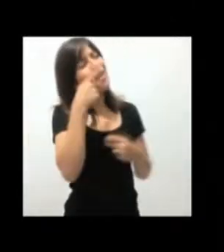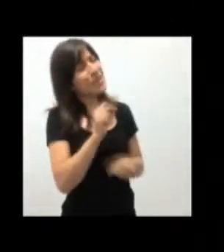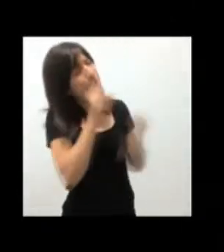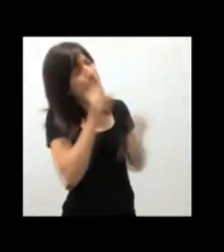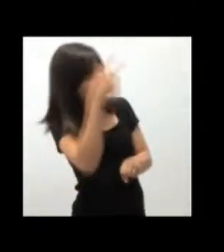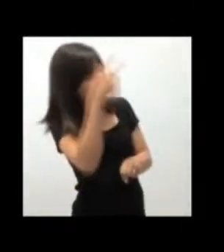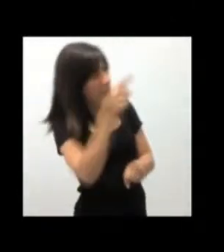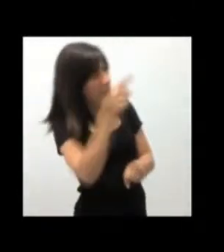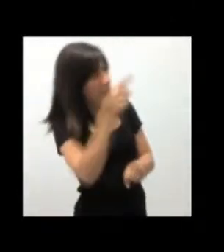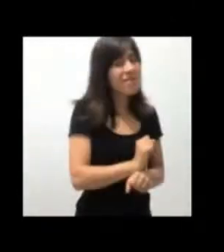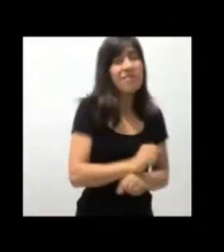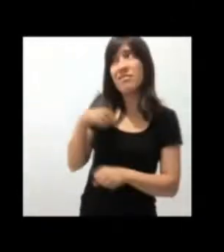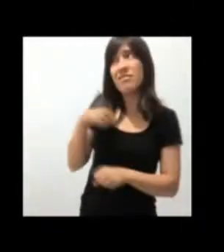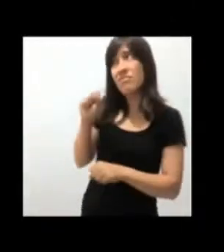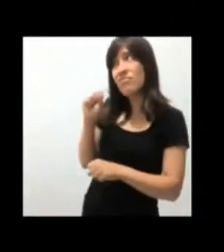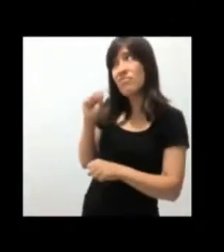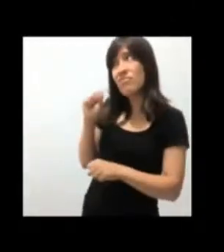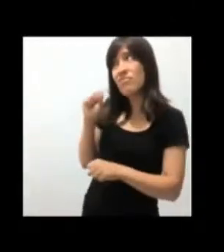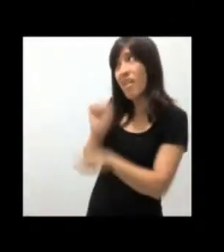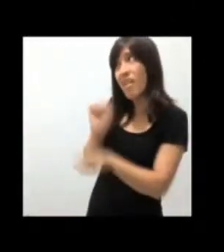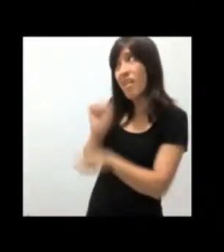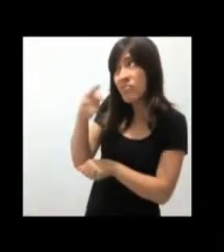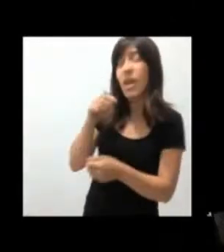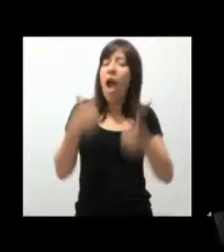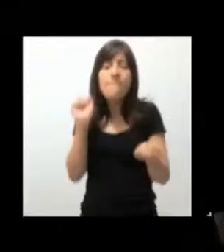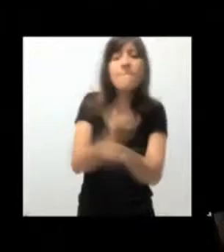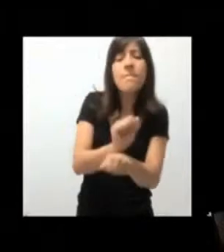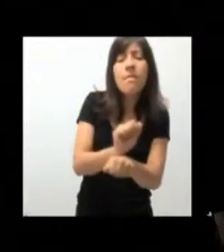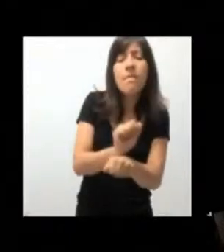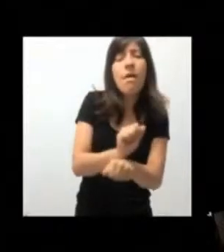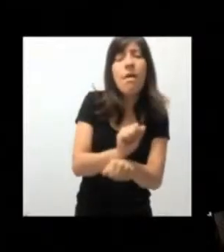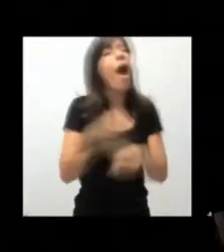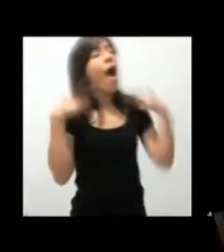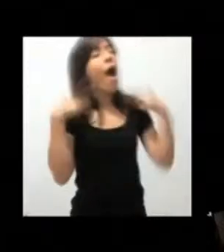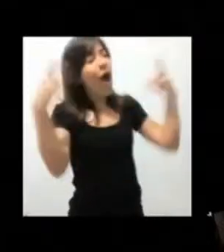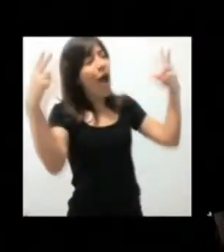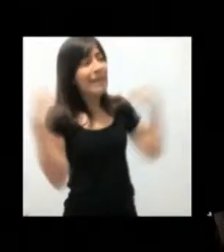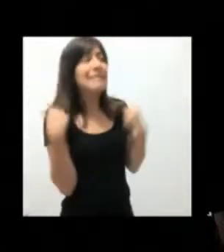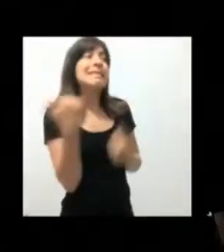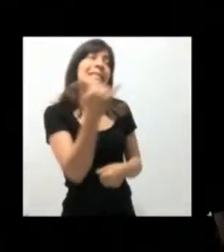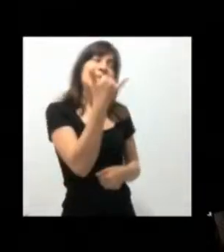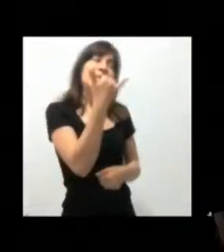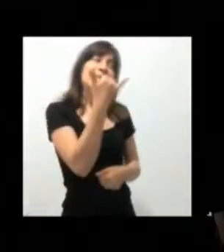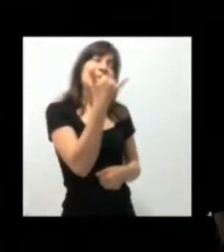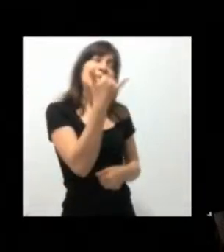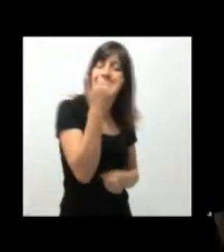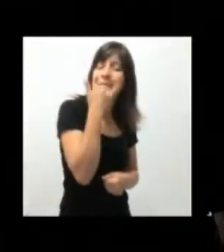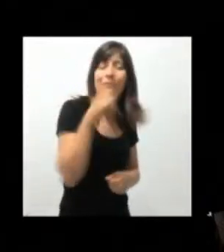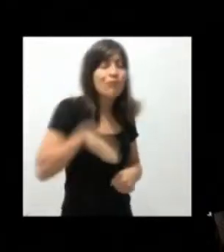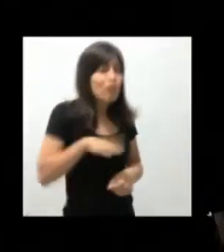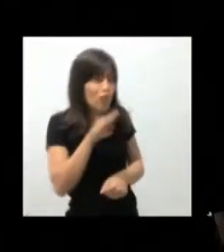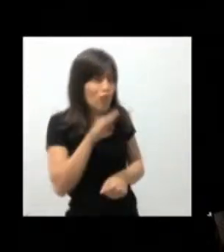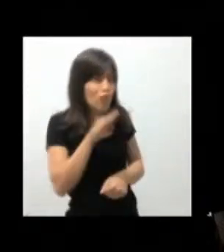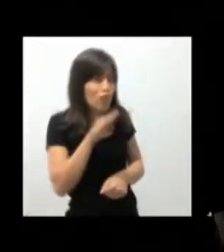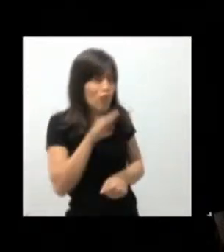ele e fala assim, olha, a rampa está emperrada. Ou então ele fala, o elevador não está